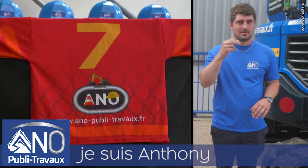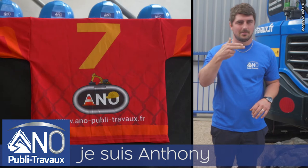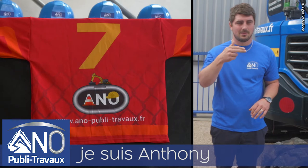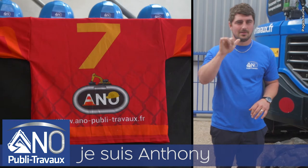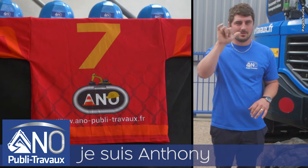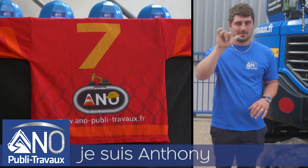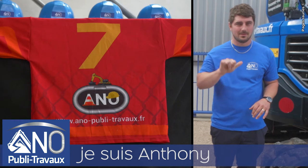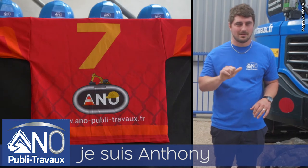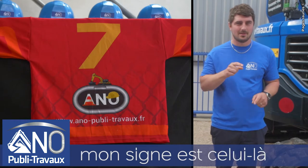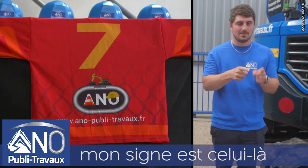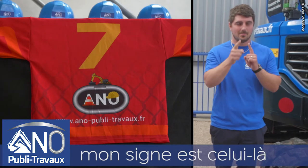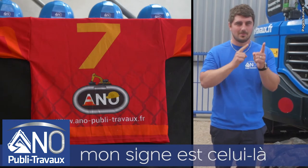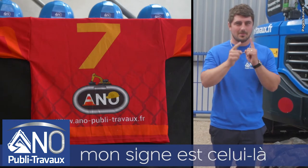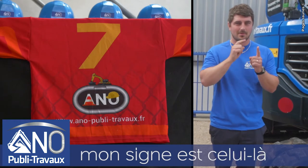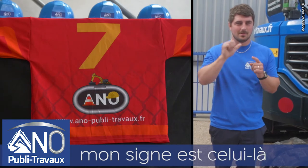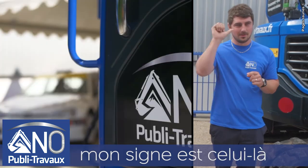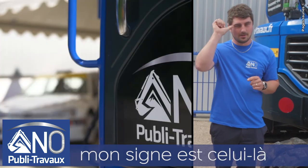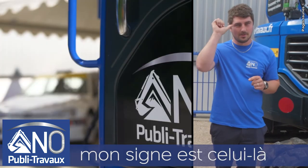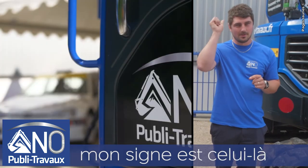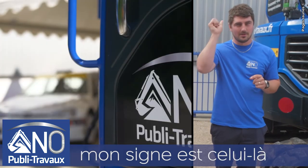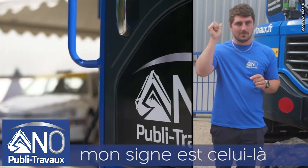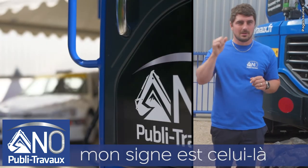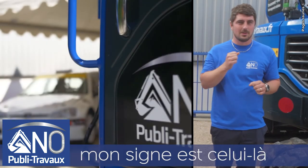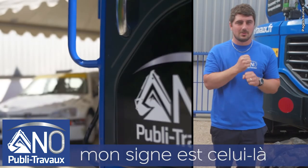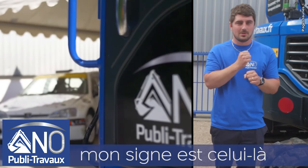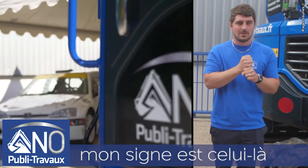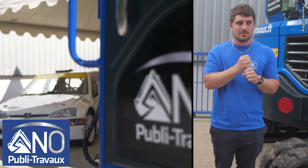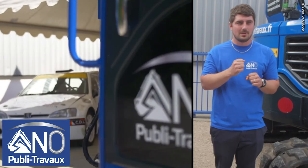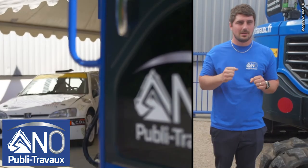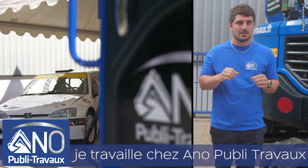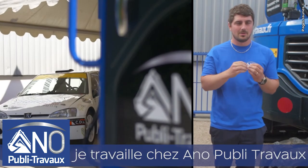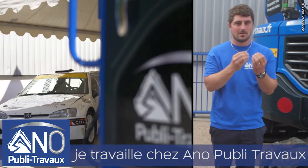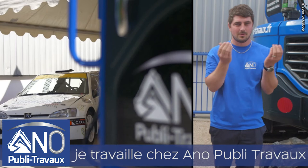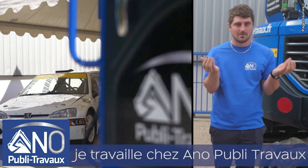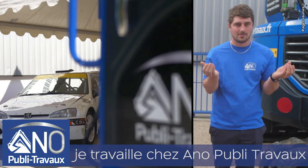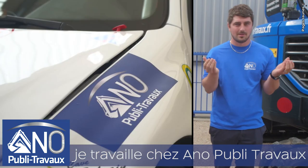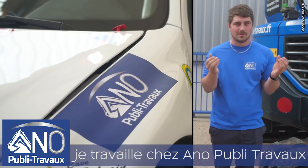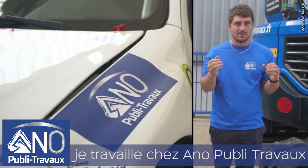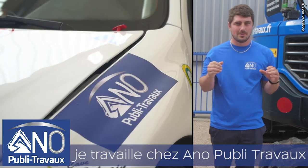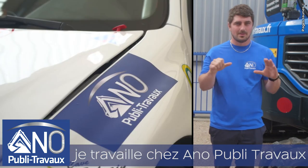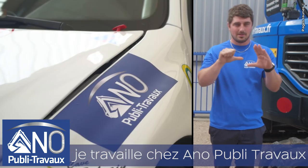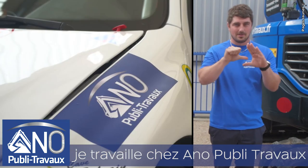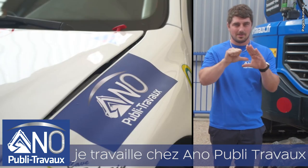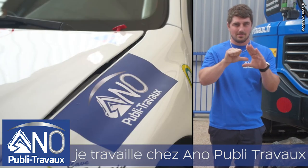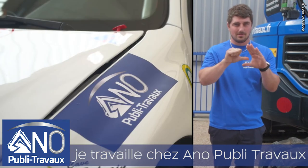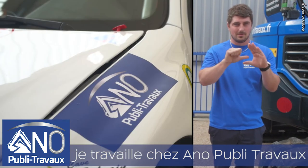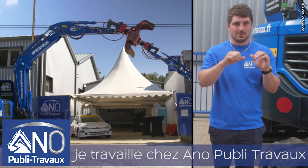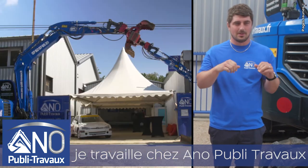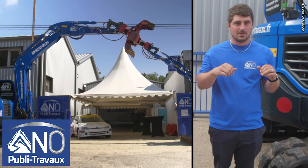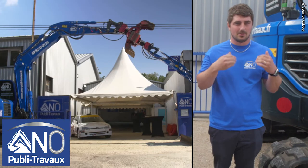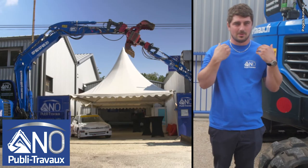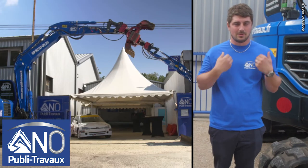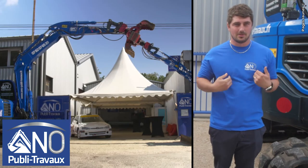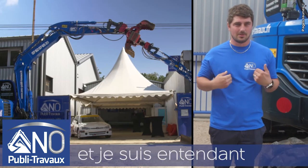Anthony. Mon signe est celui-là. Je travaille chez Publi